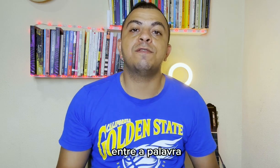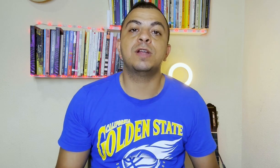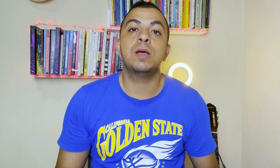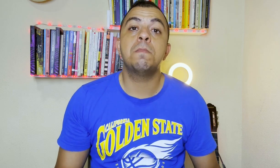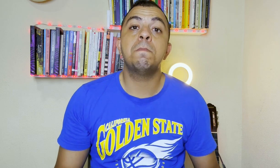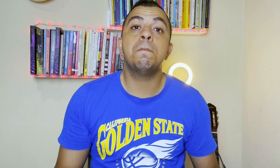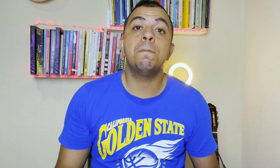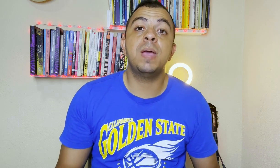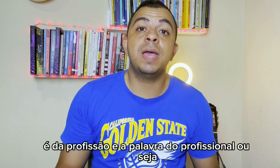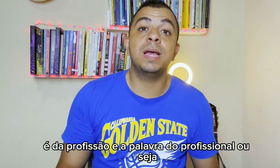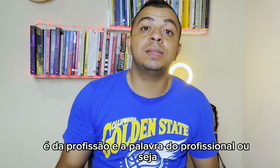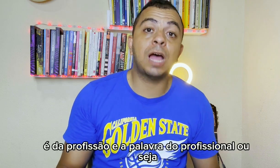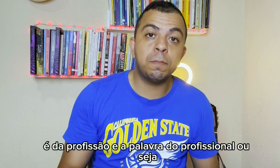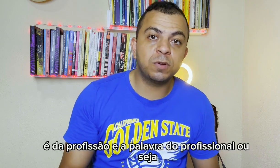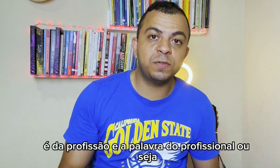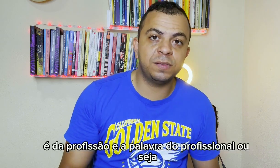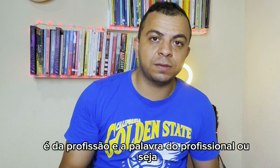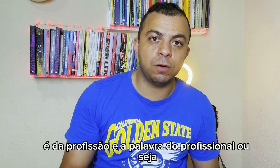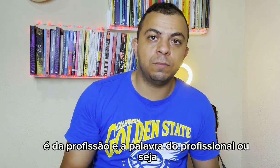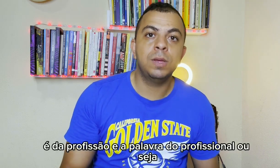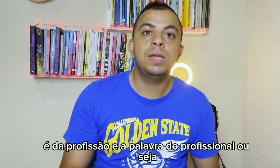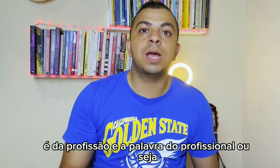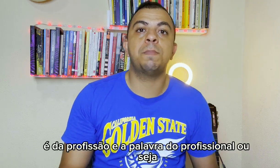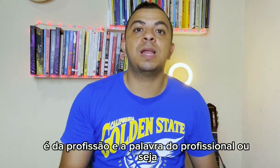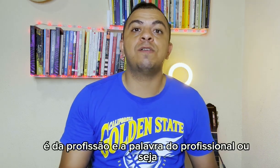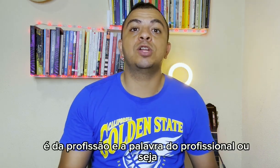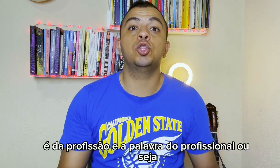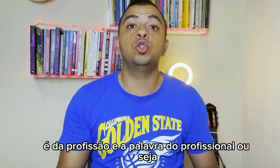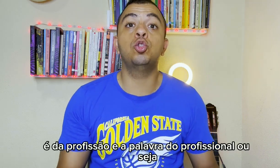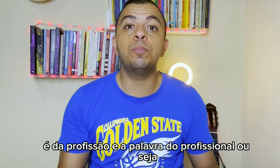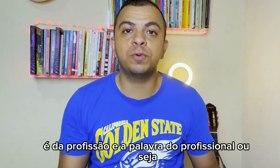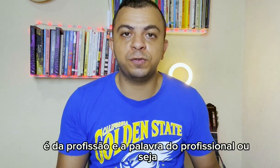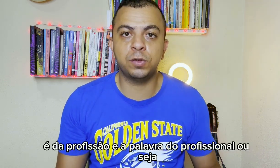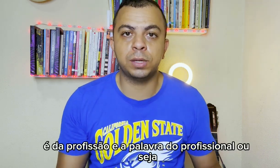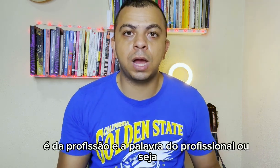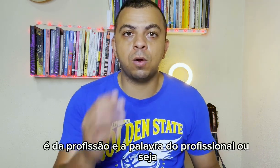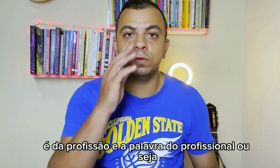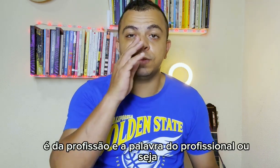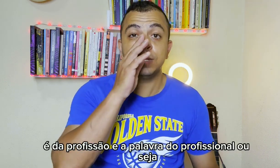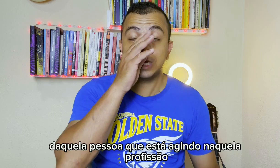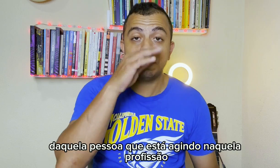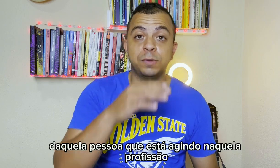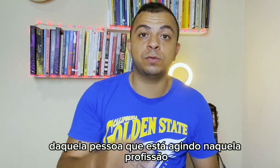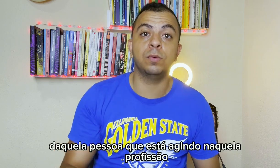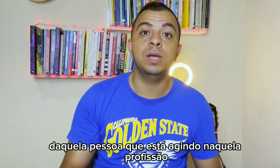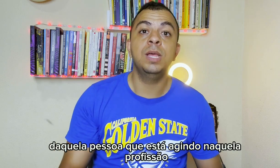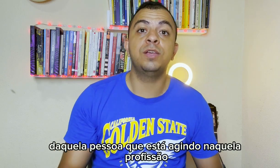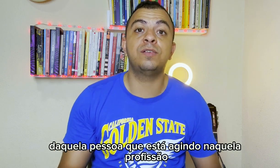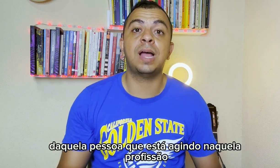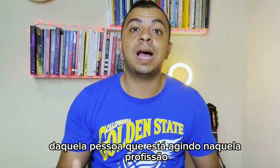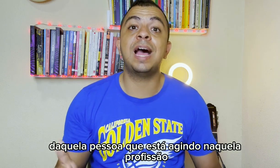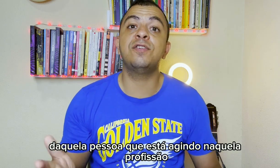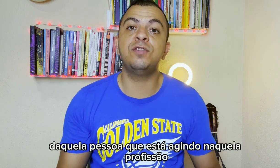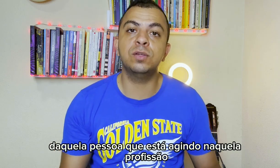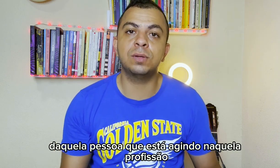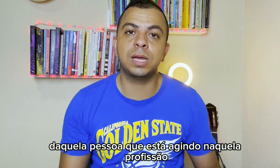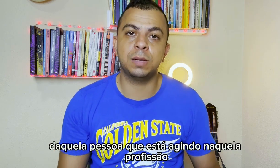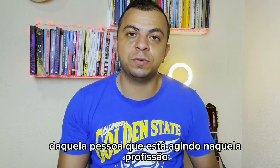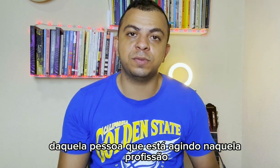palavra da profissão e a palavra do profissional, ou seja, daquela pessoa que está agindo naquela